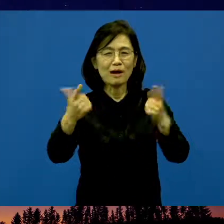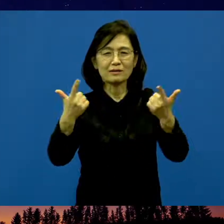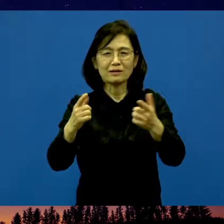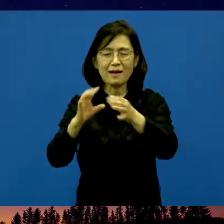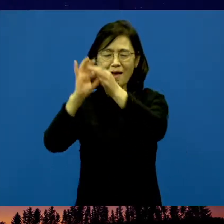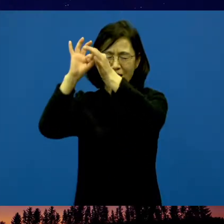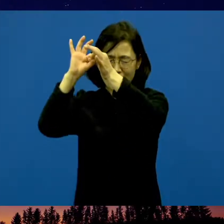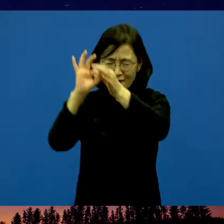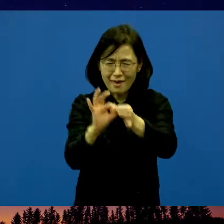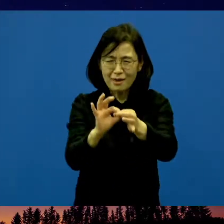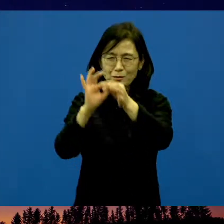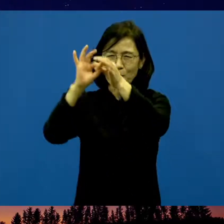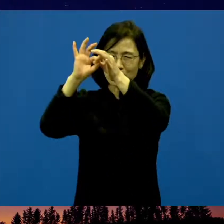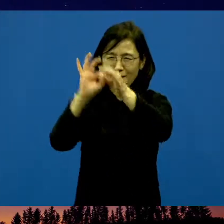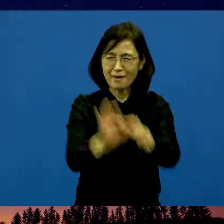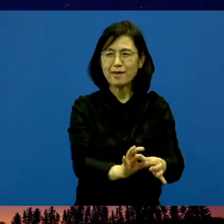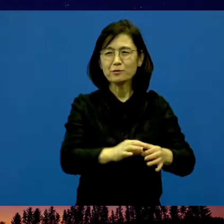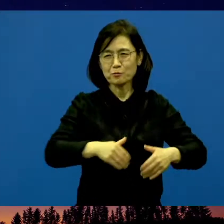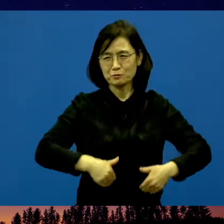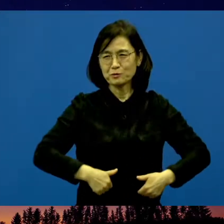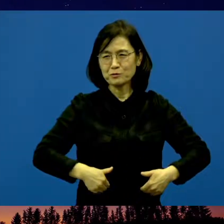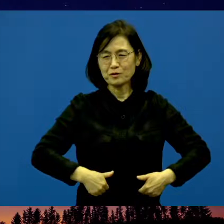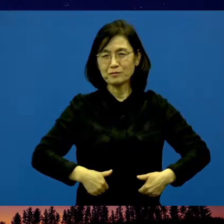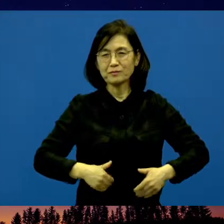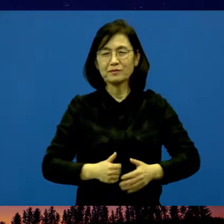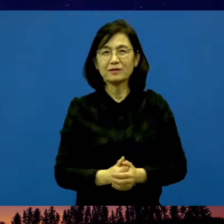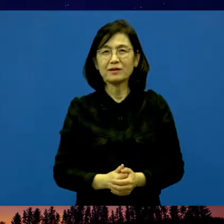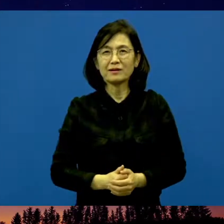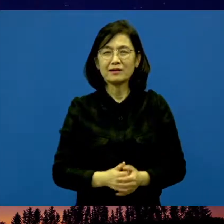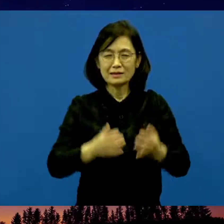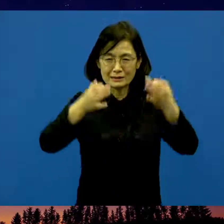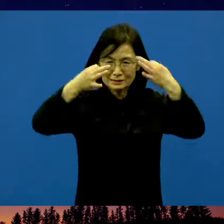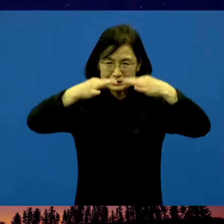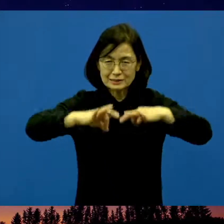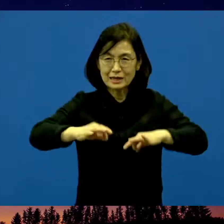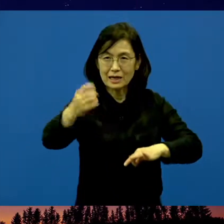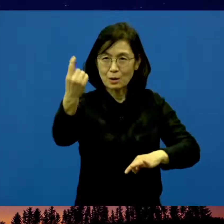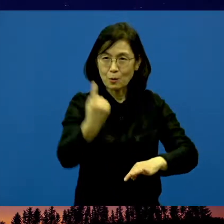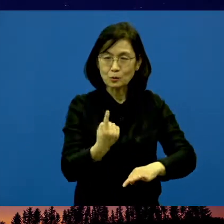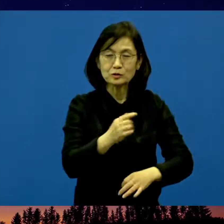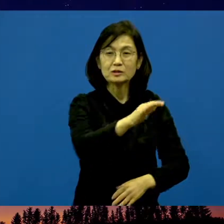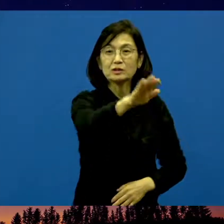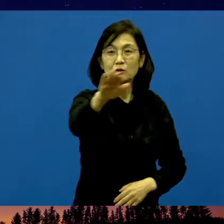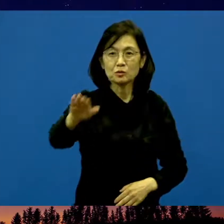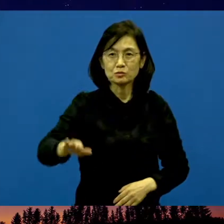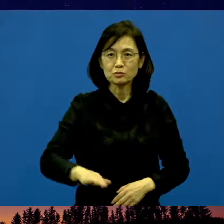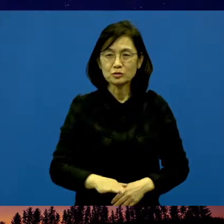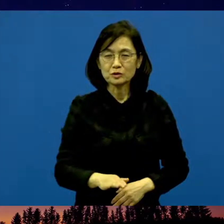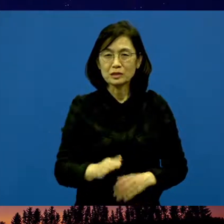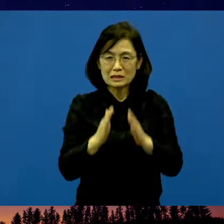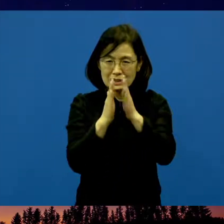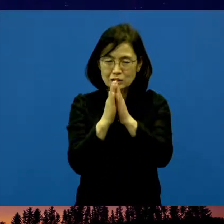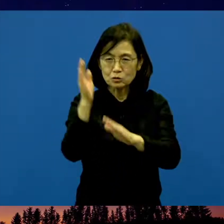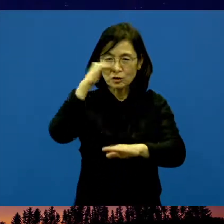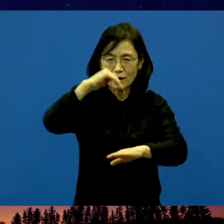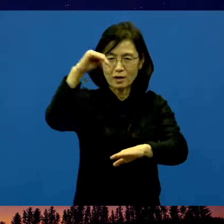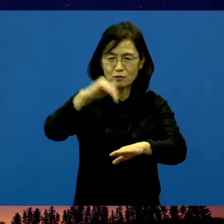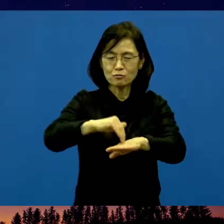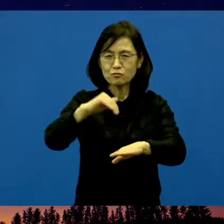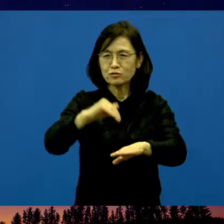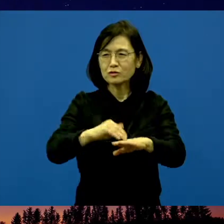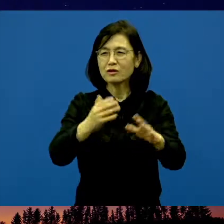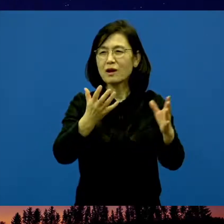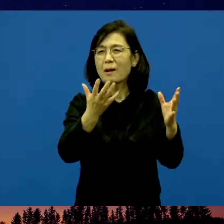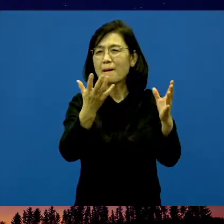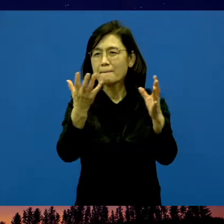근력이 하루아침에 일어나는 게 아니에요, 여러분. 여러분 이 철회에 나오신 분들은 기도에 대한 훈련을 많이 하시고 기도에 몸에